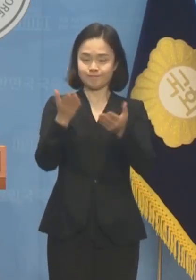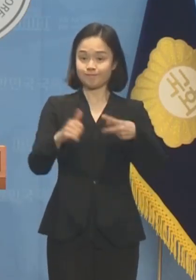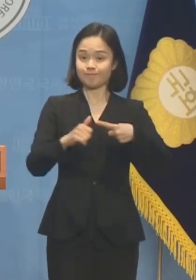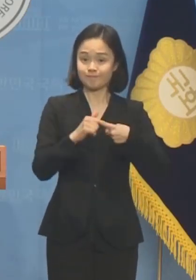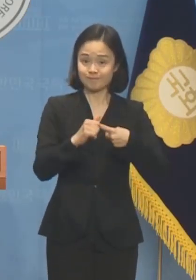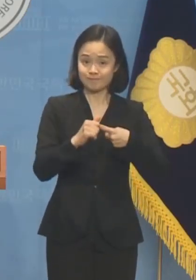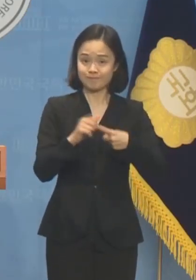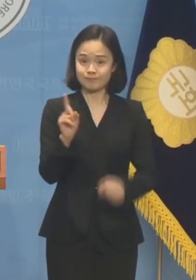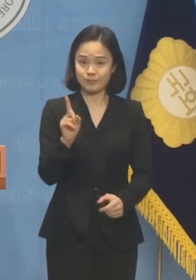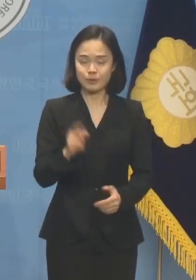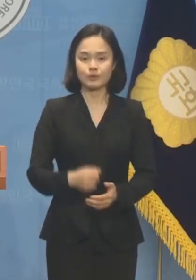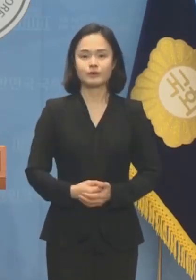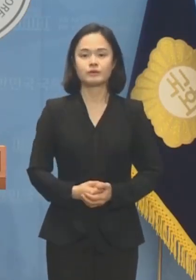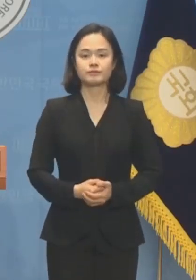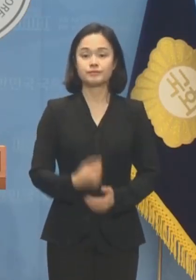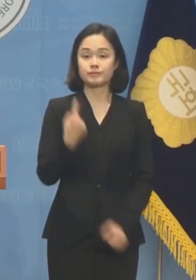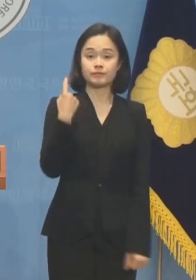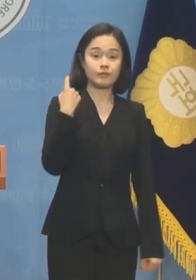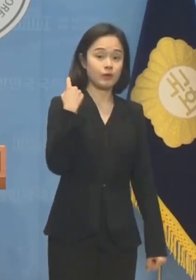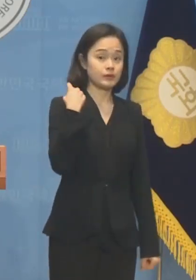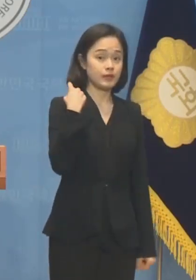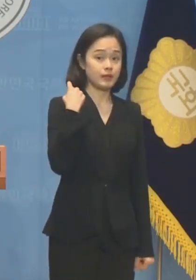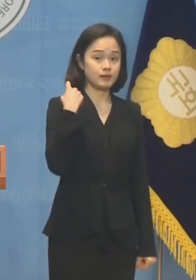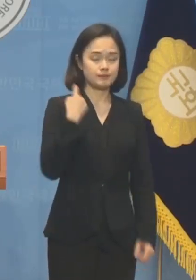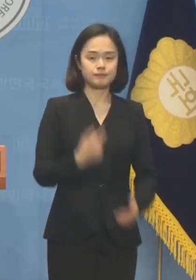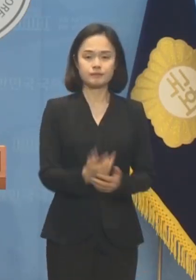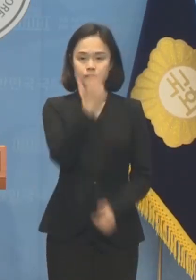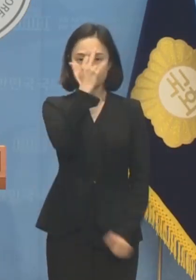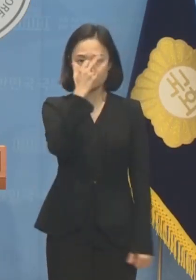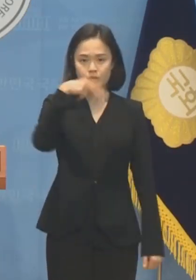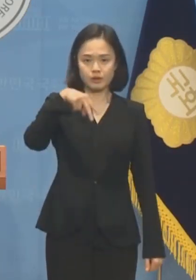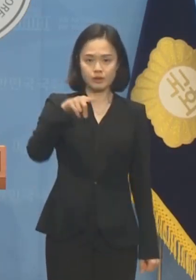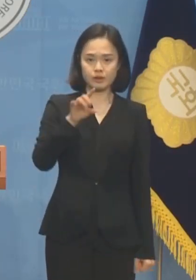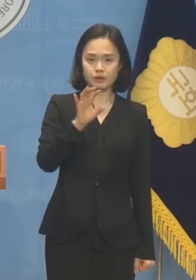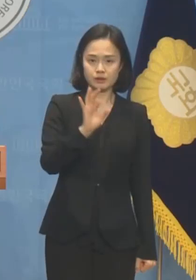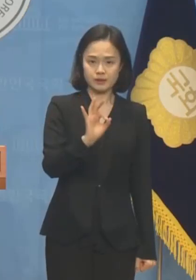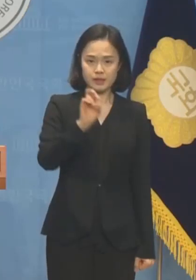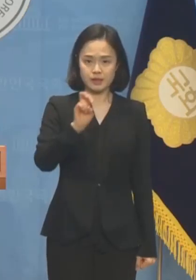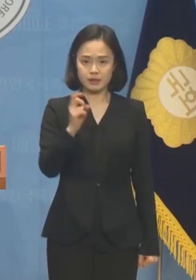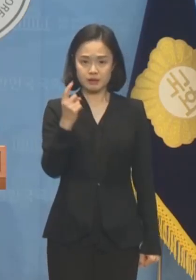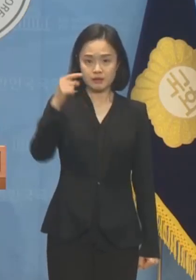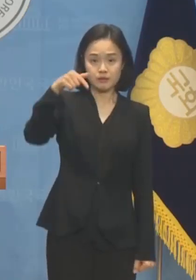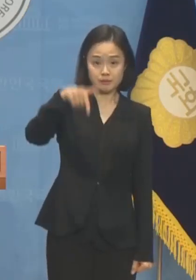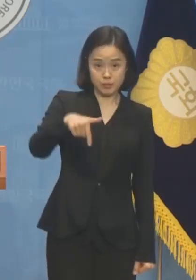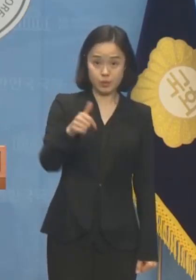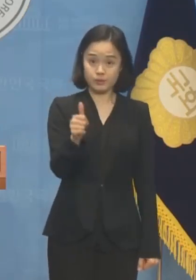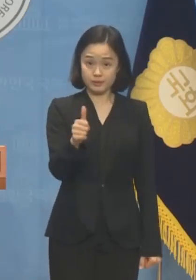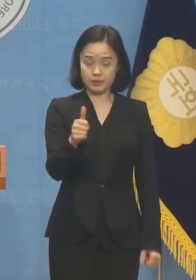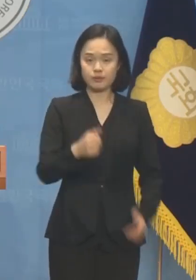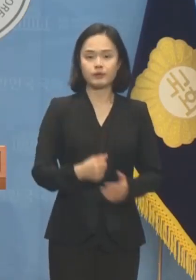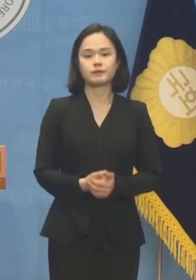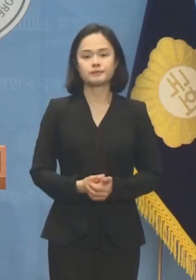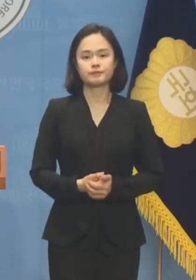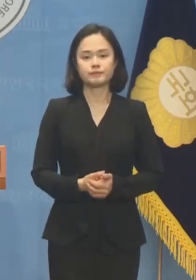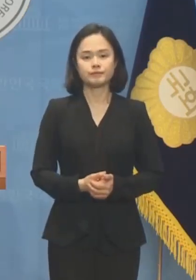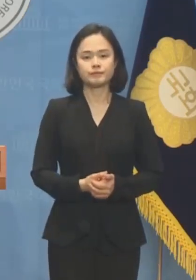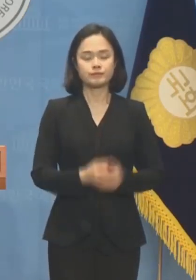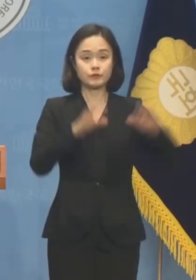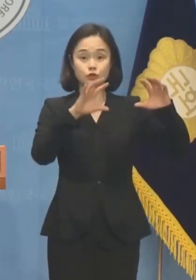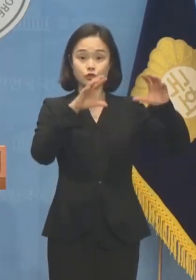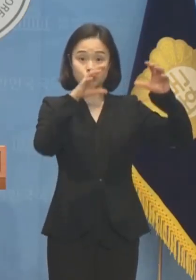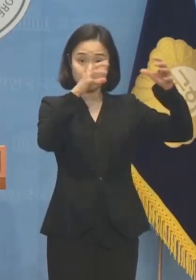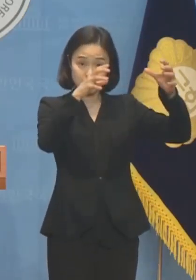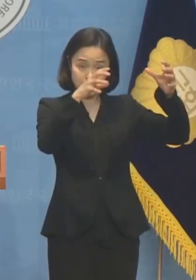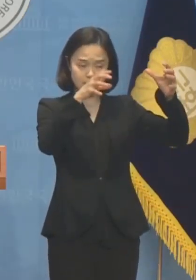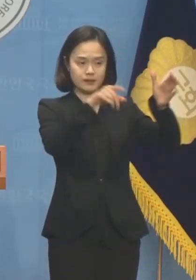번째는 어제 있었던 최상목 대행과 국제 3대 신용평가사하고의 화상